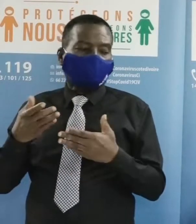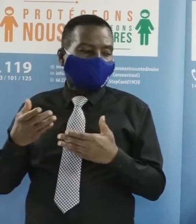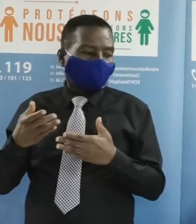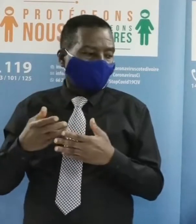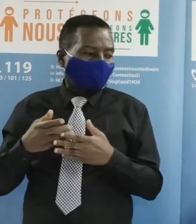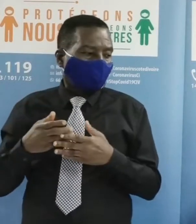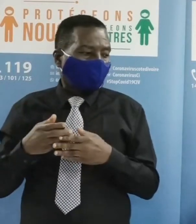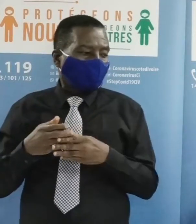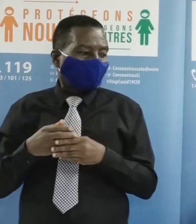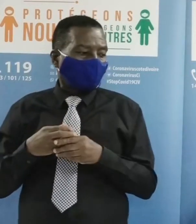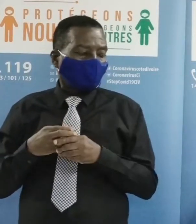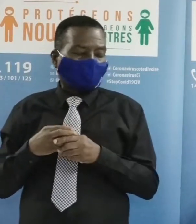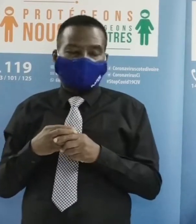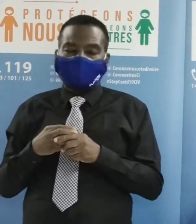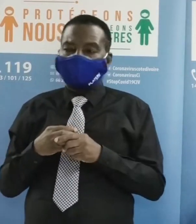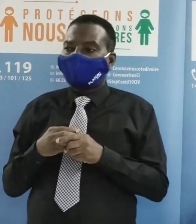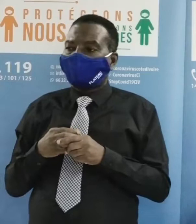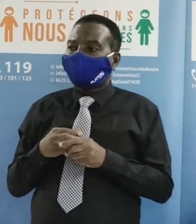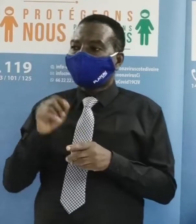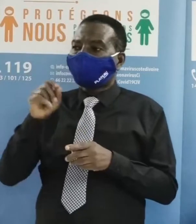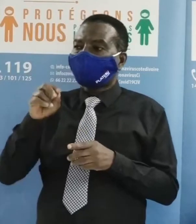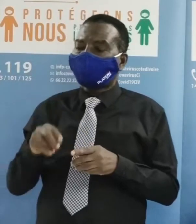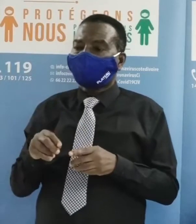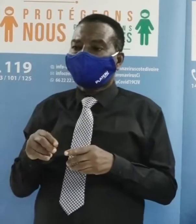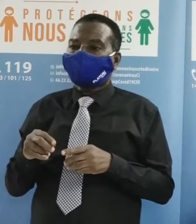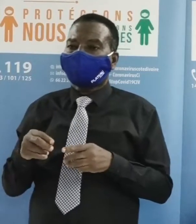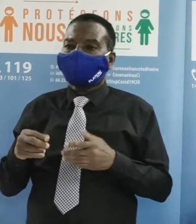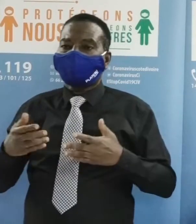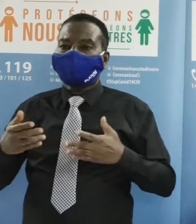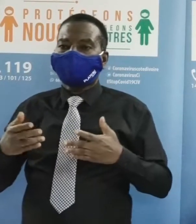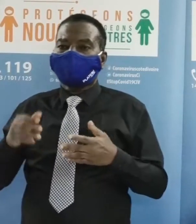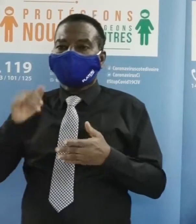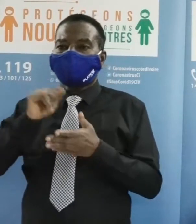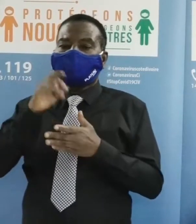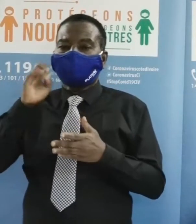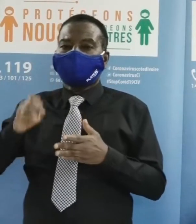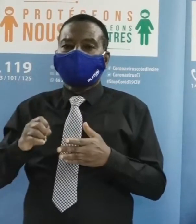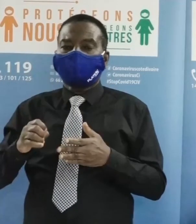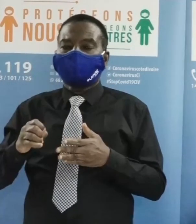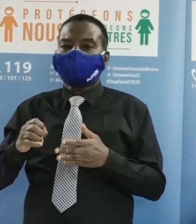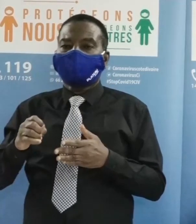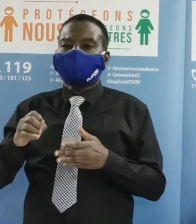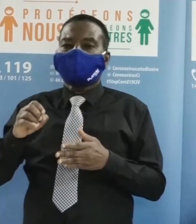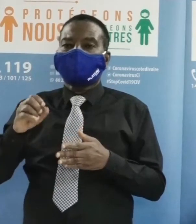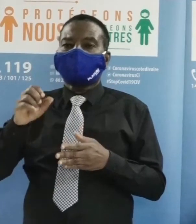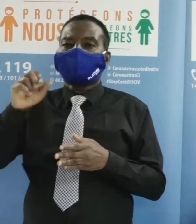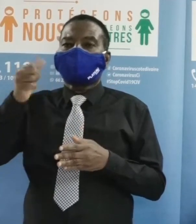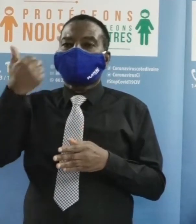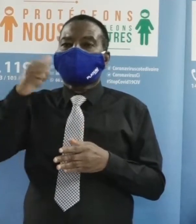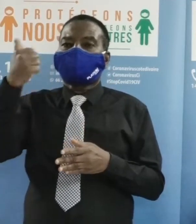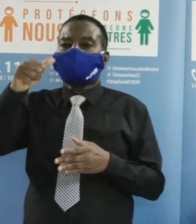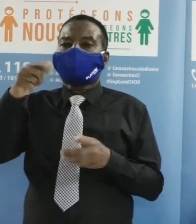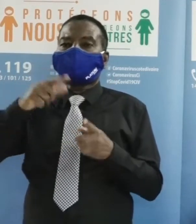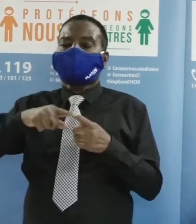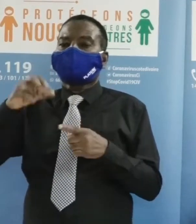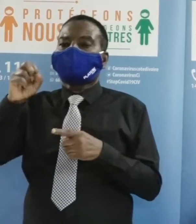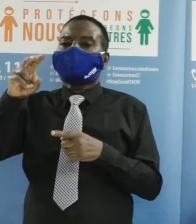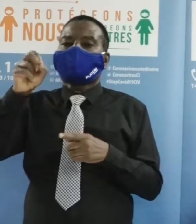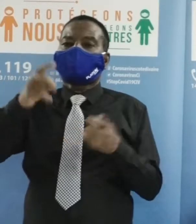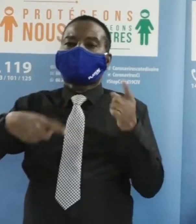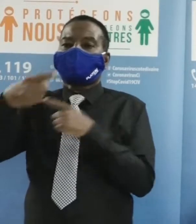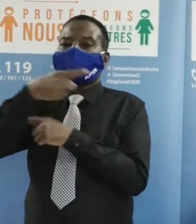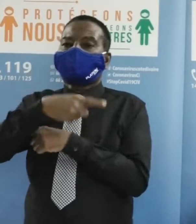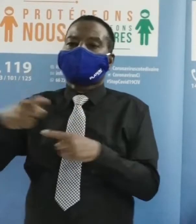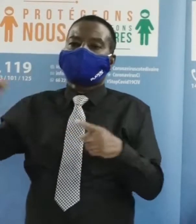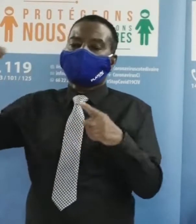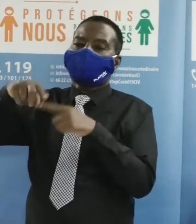l'écart est donc une forme assez automatiques on a dit que c'était à moins 10 à 12 jours jusqu'à 14 ou mais